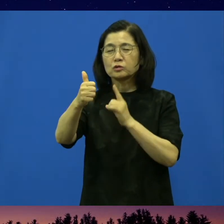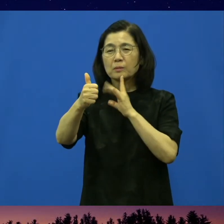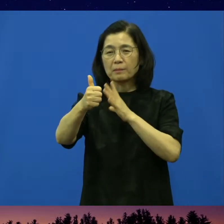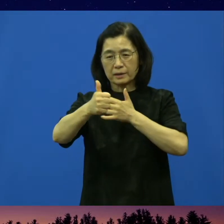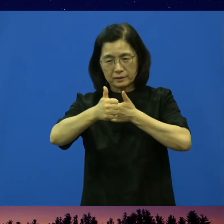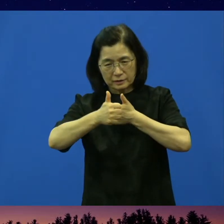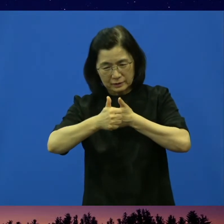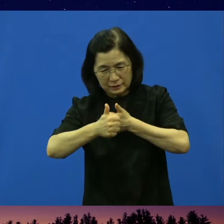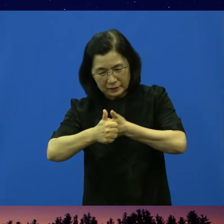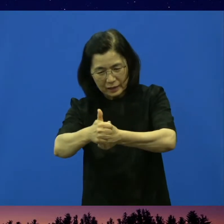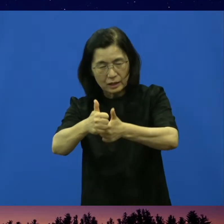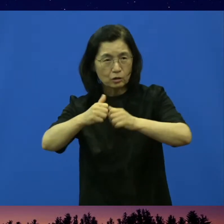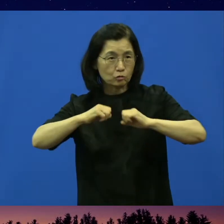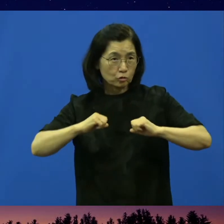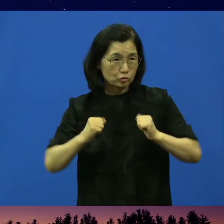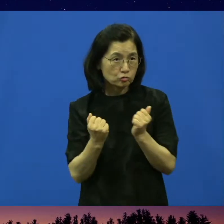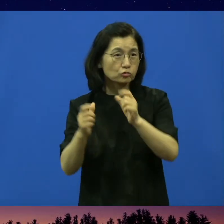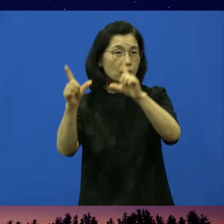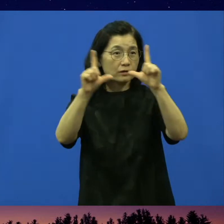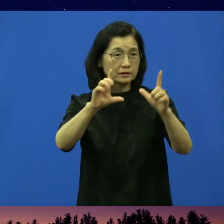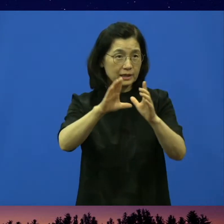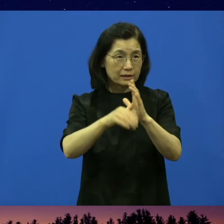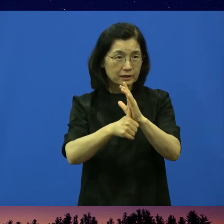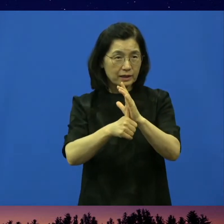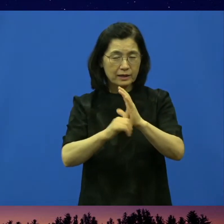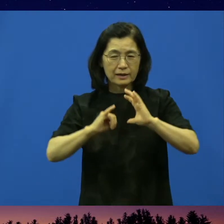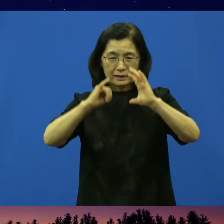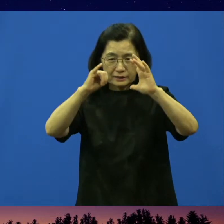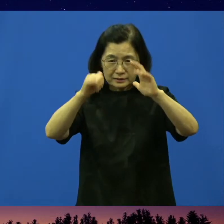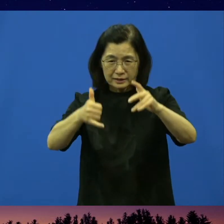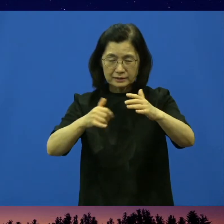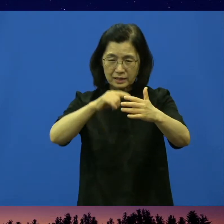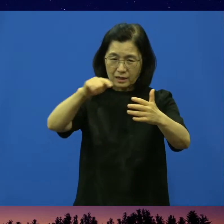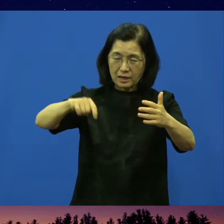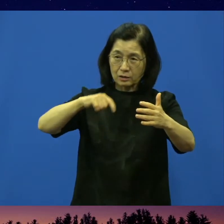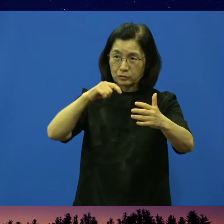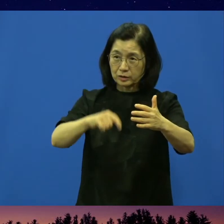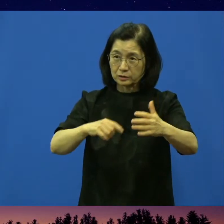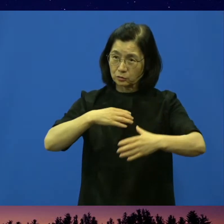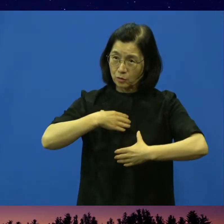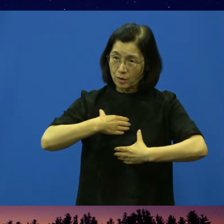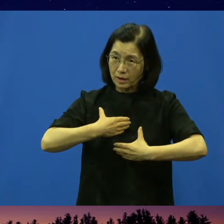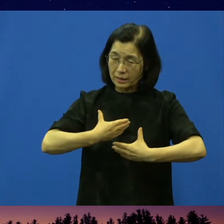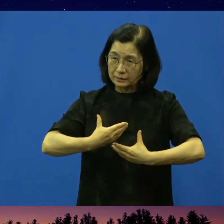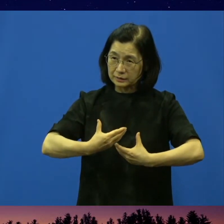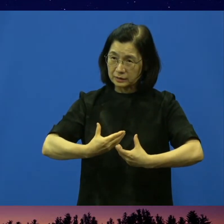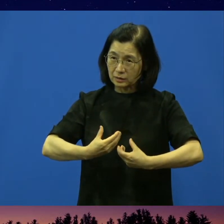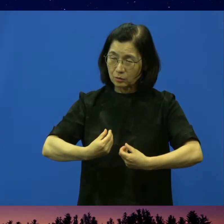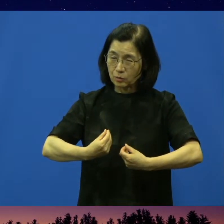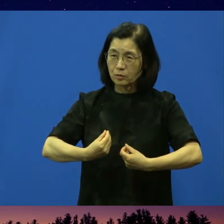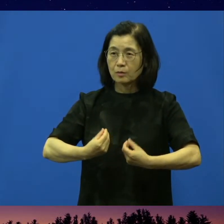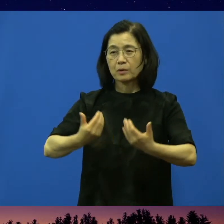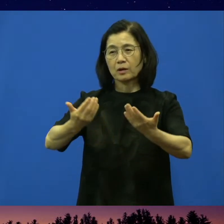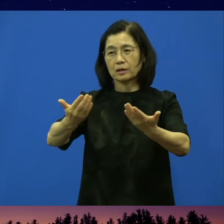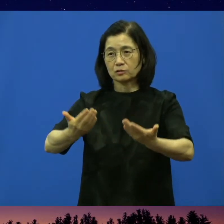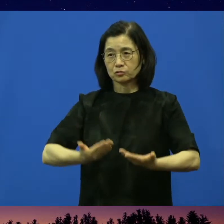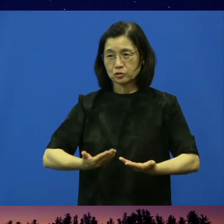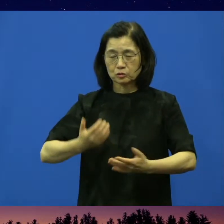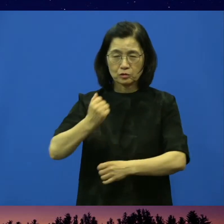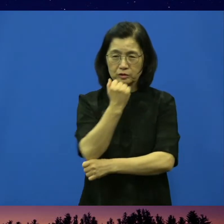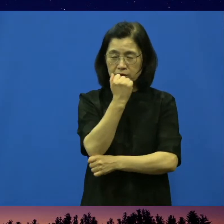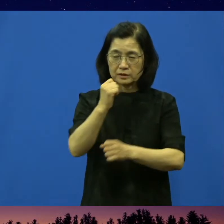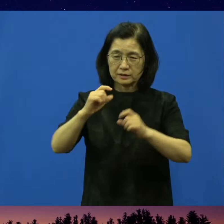때 혼란 속에서도 우리를 안정케 하시고 평안을 주시고 흔들리지 않게 하시고